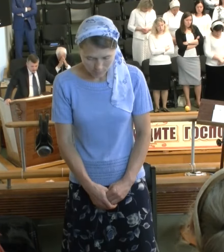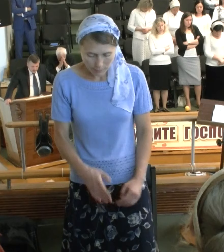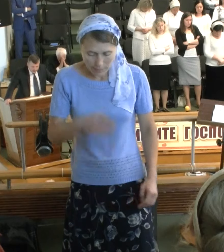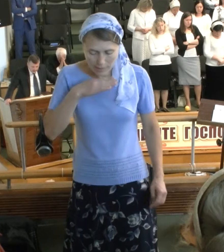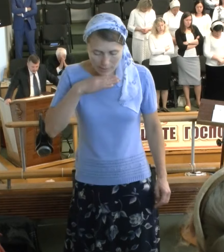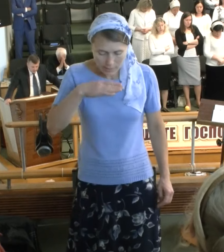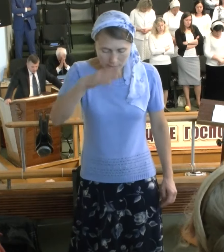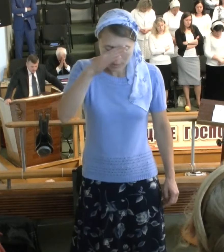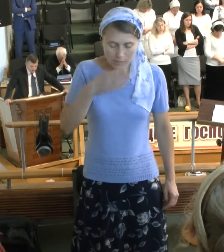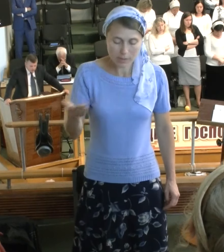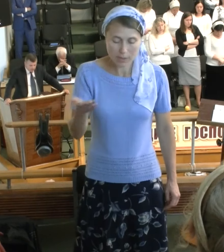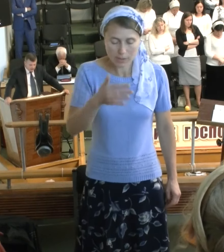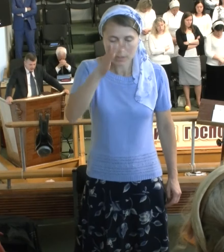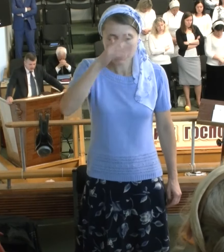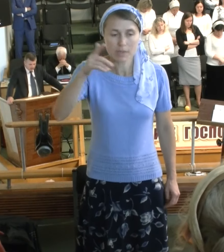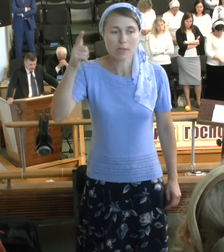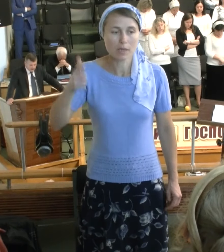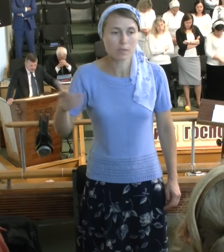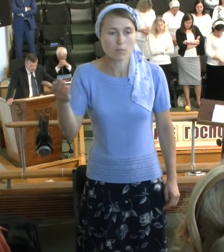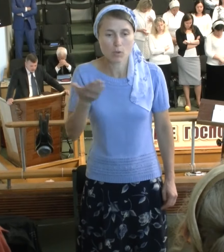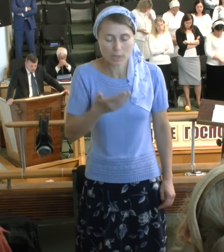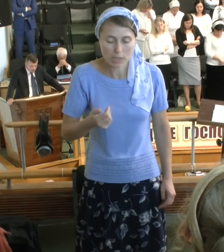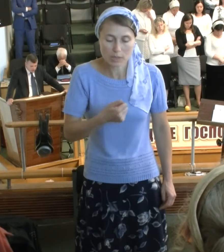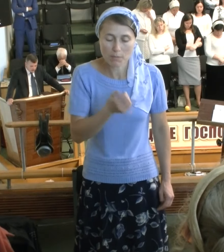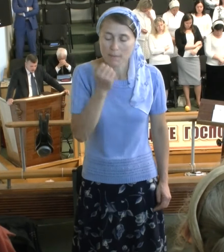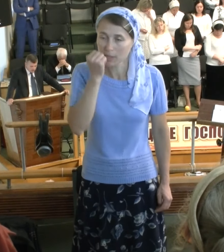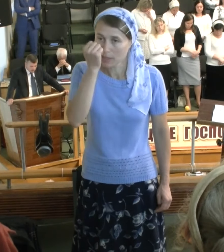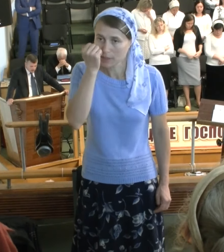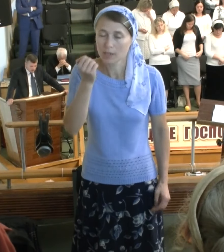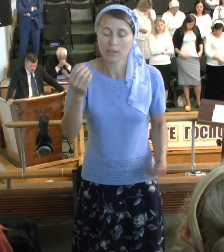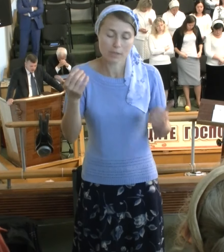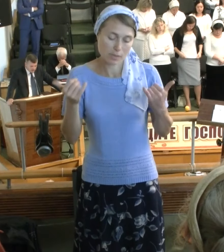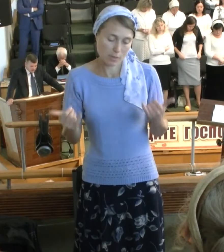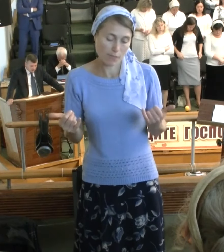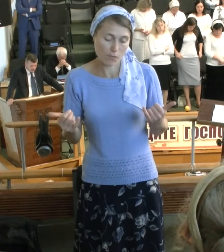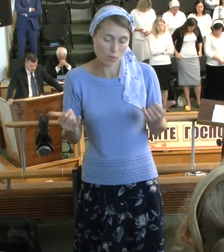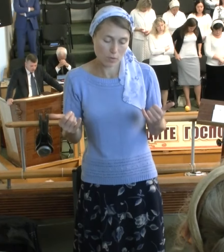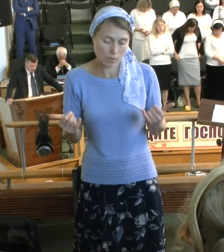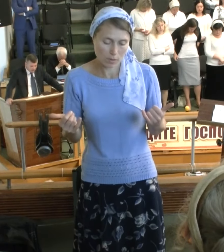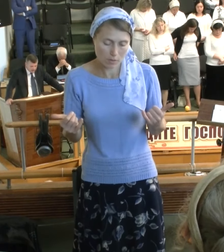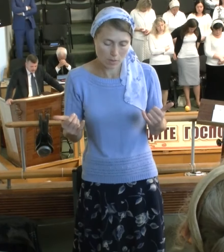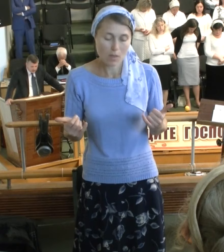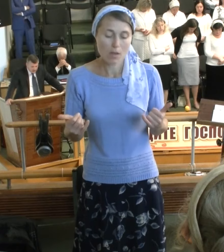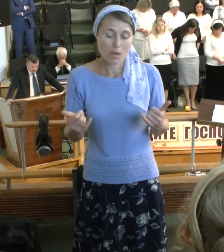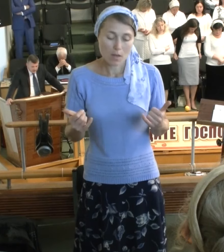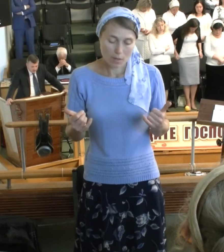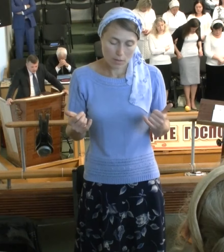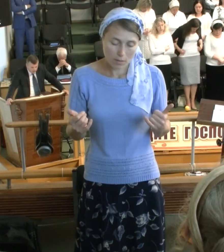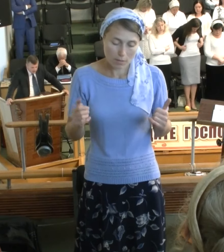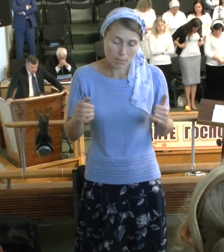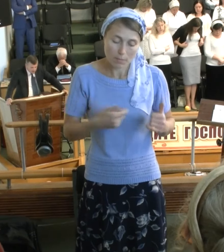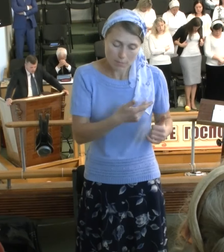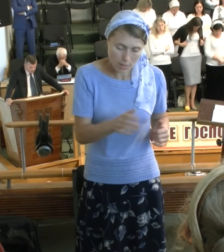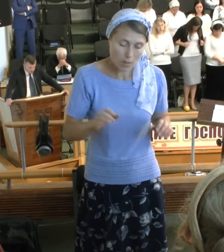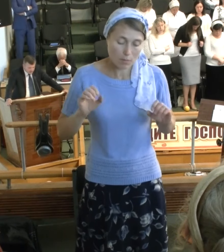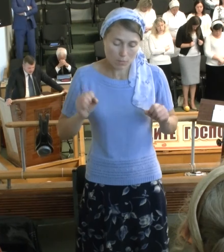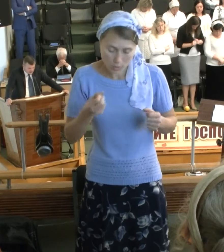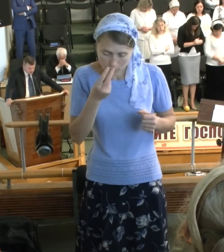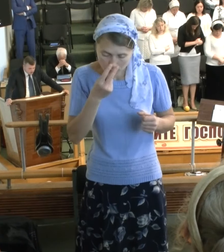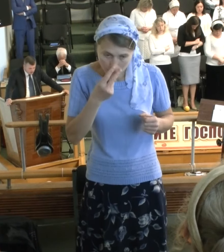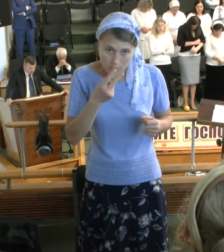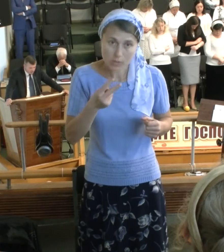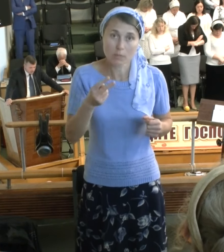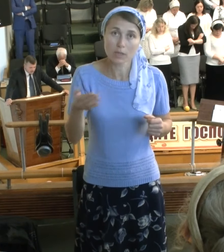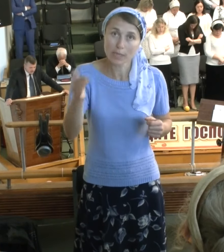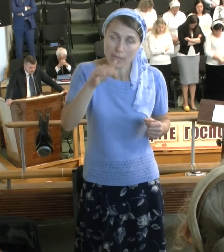Отец наш Небесный, Господь наш, мы благодарны за то, что сегодня мы вместе могли вновь поднять взор на Голгофу, где